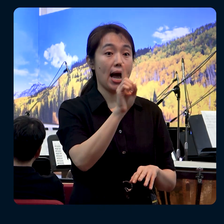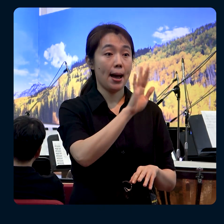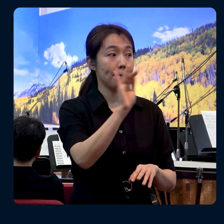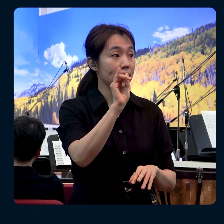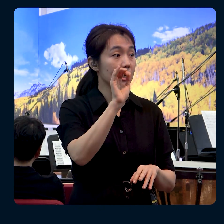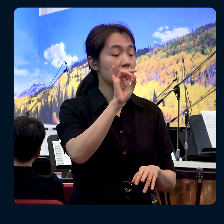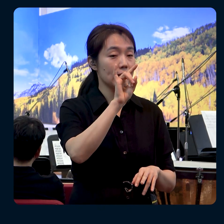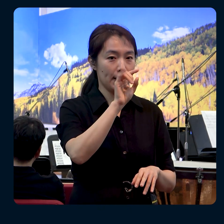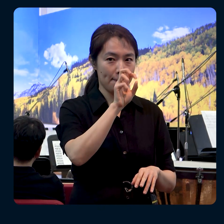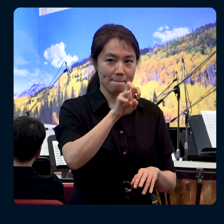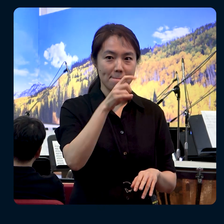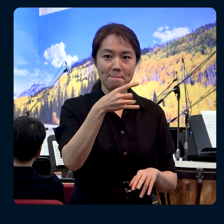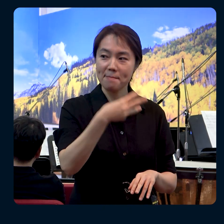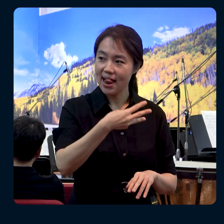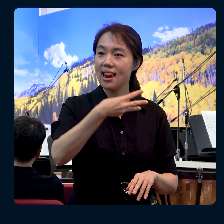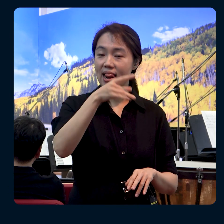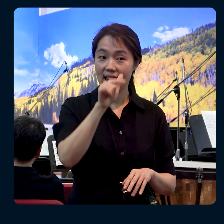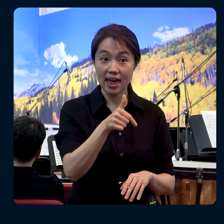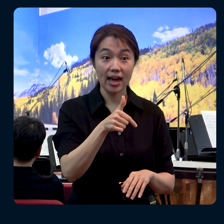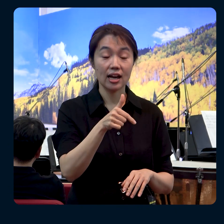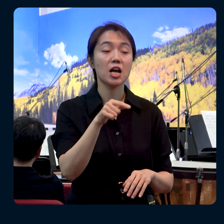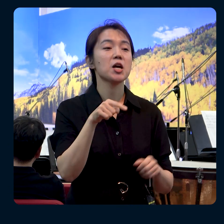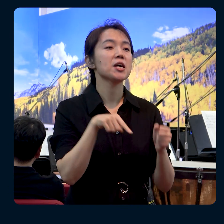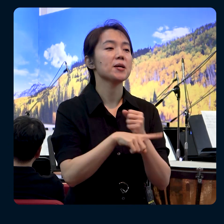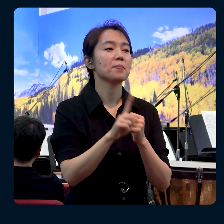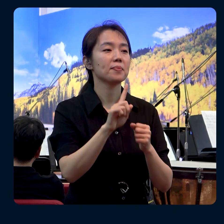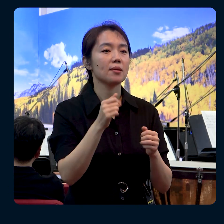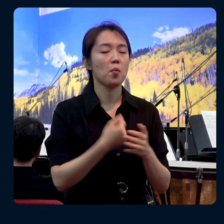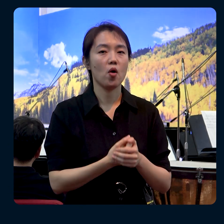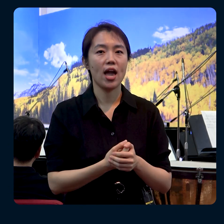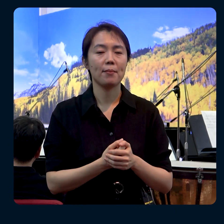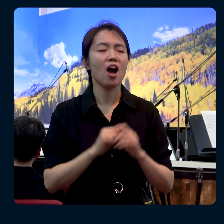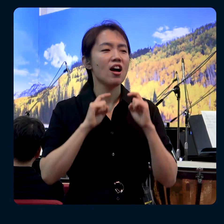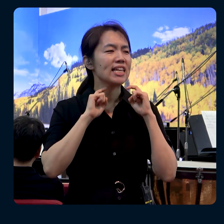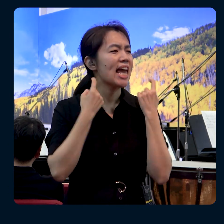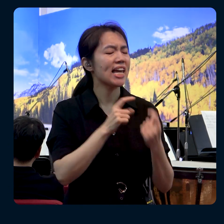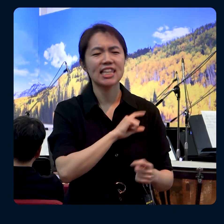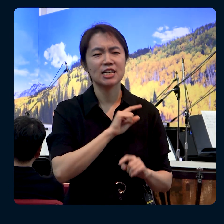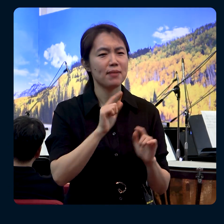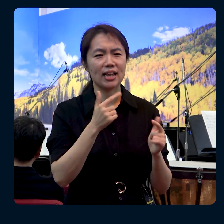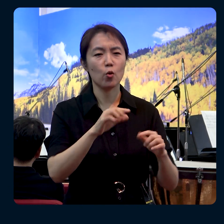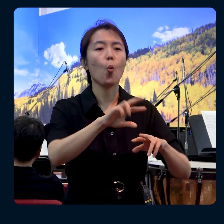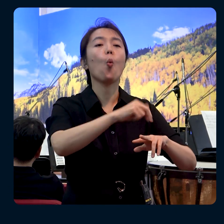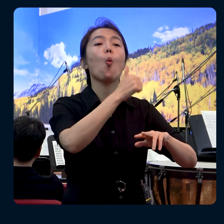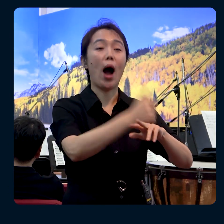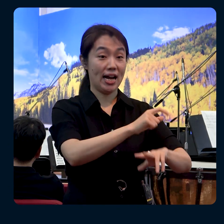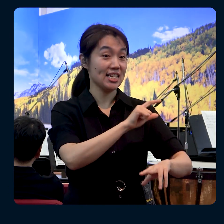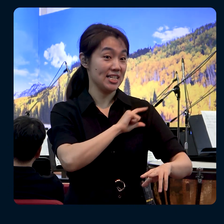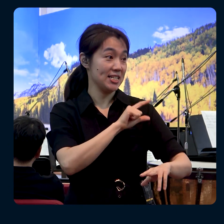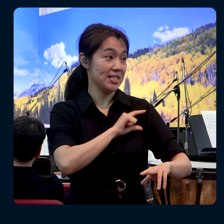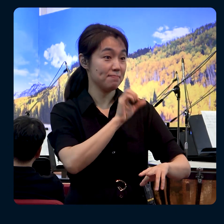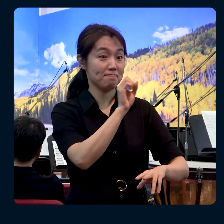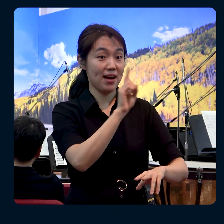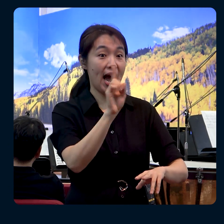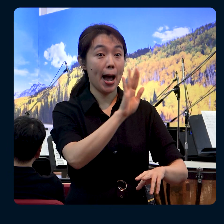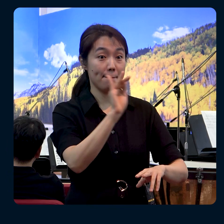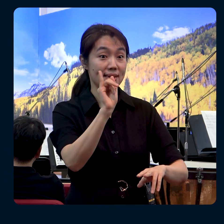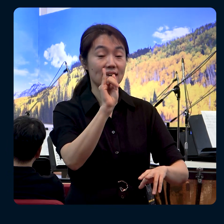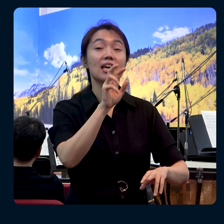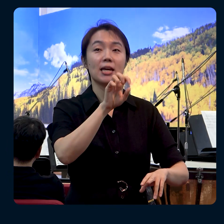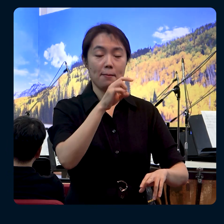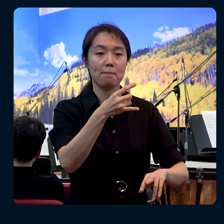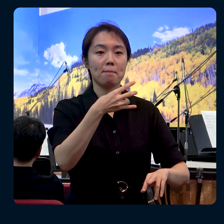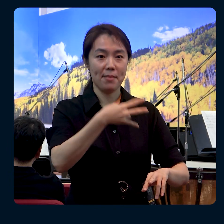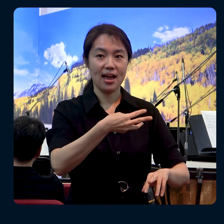이 아비멜렉이라는 말은요, 그랄 사람들한테는 일반 명사예요. 왕을 얘기하는 일반 명사예요. 그러니까 아브라함 때